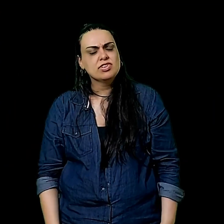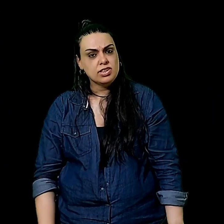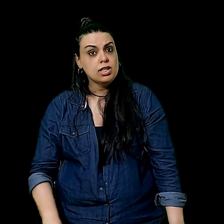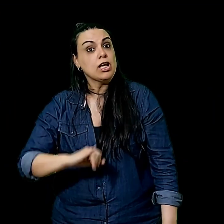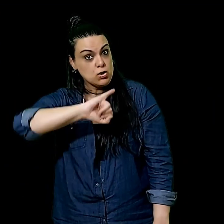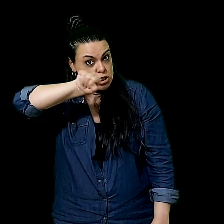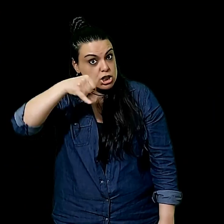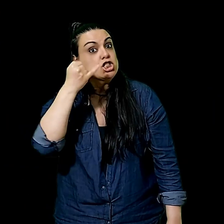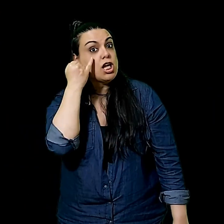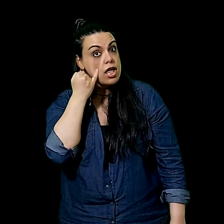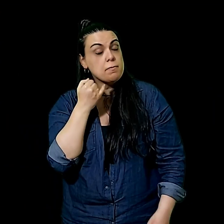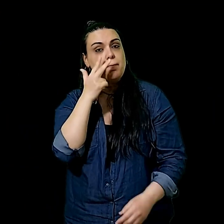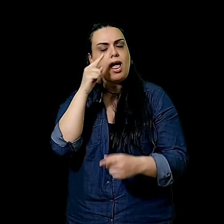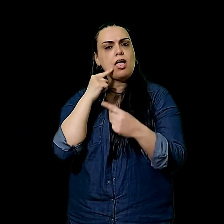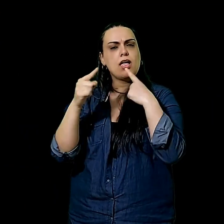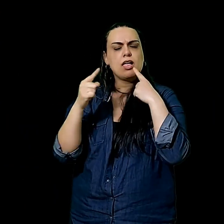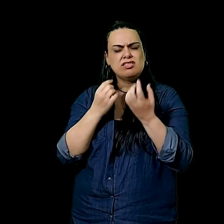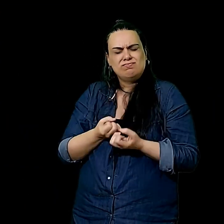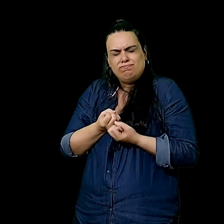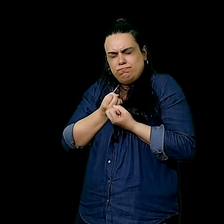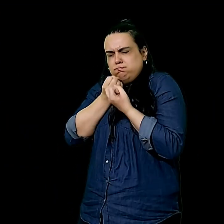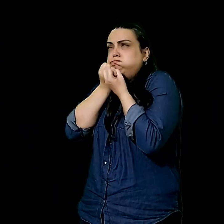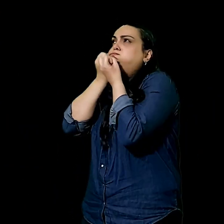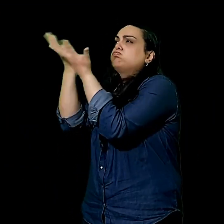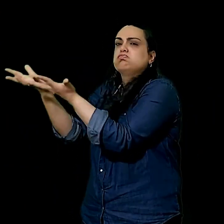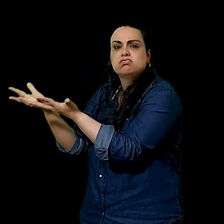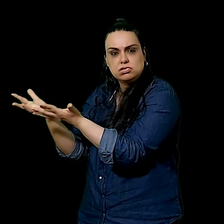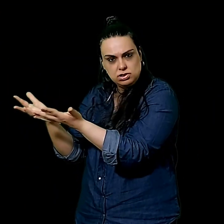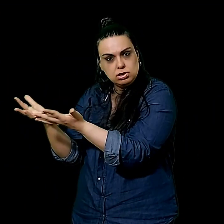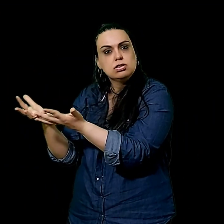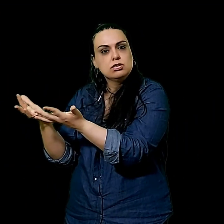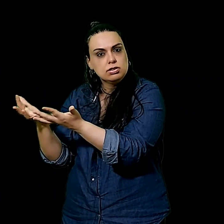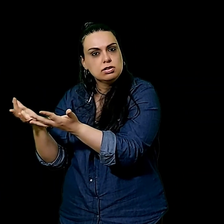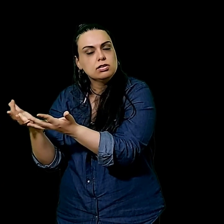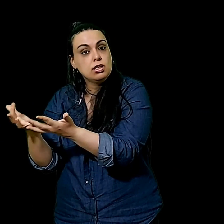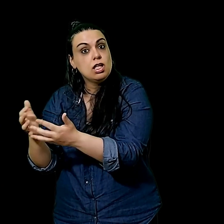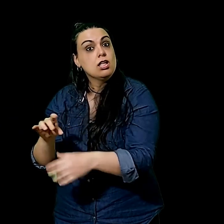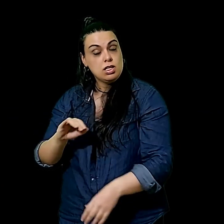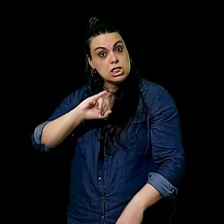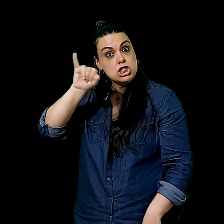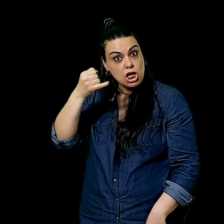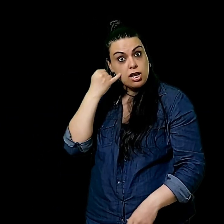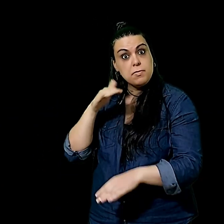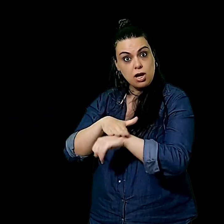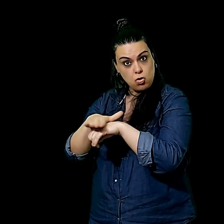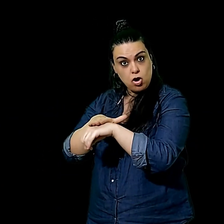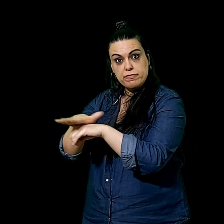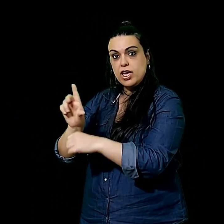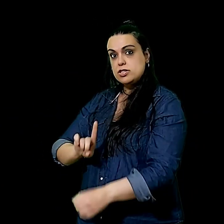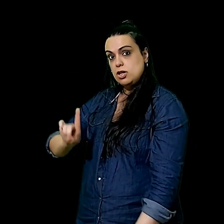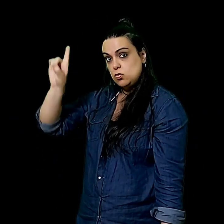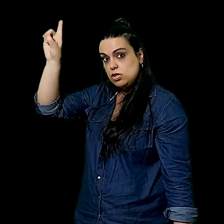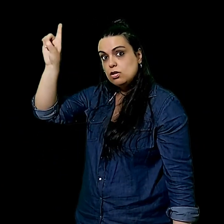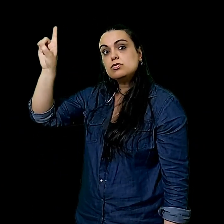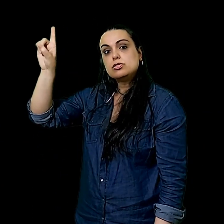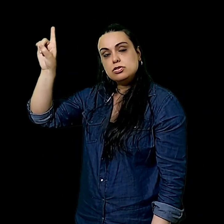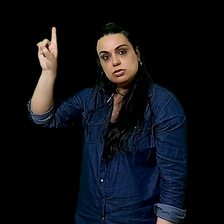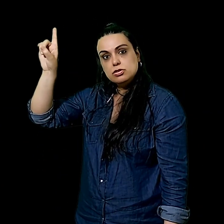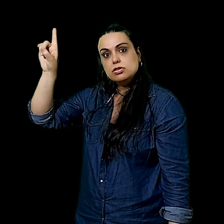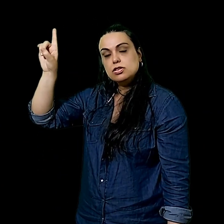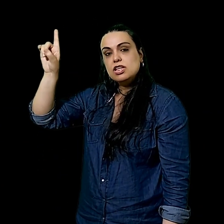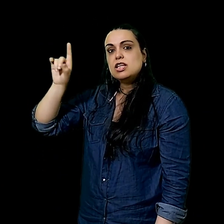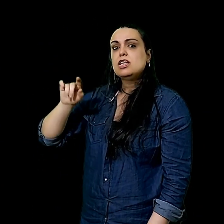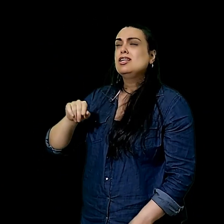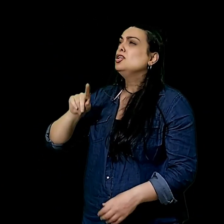vai lamentar algo. E aí ele diz assim, tu me iludiste. Ele está falando com Deus, presta atenção, gente.